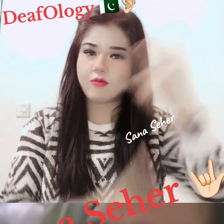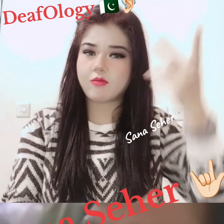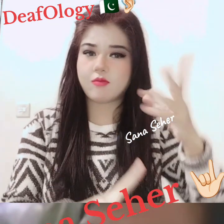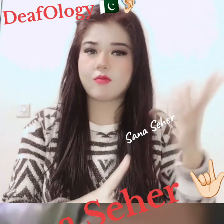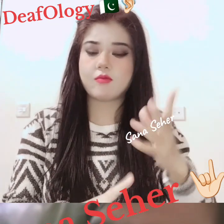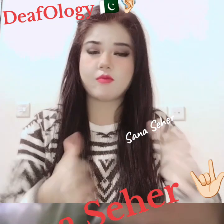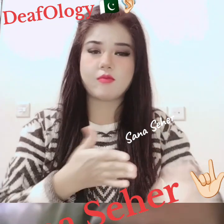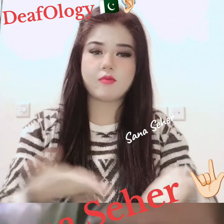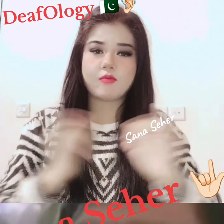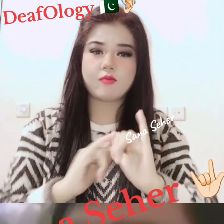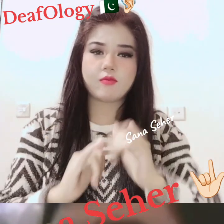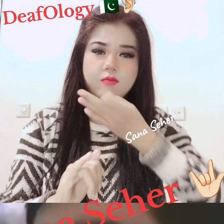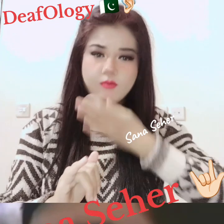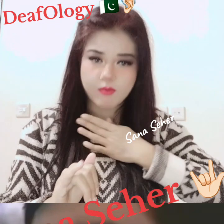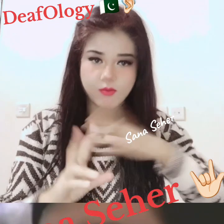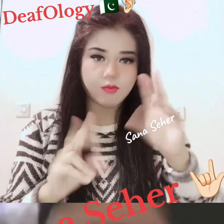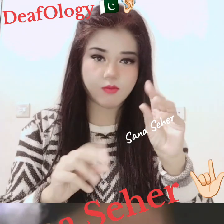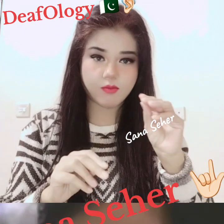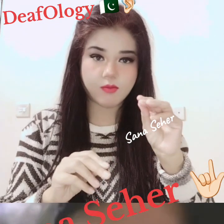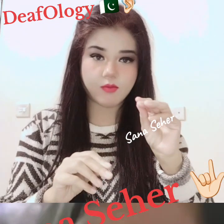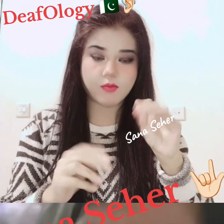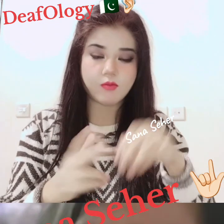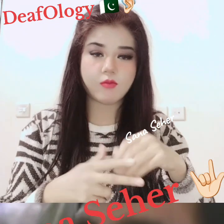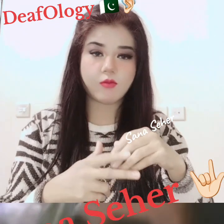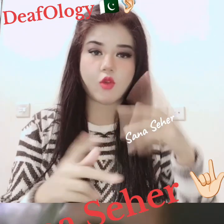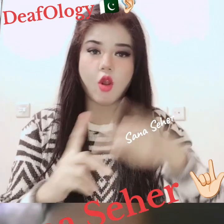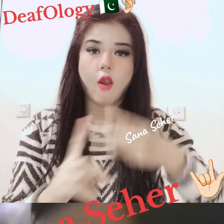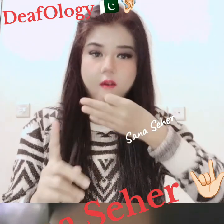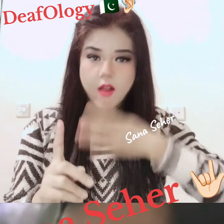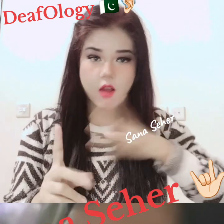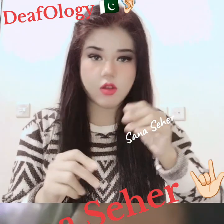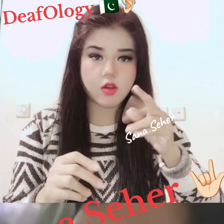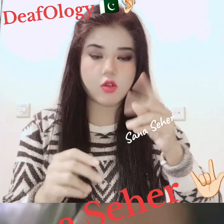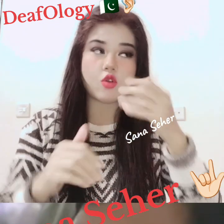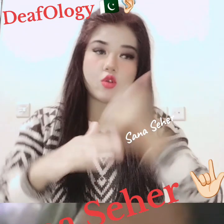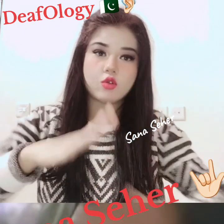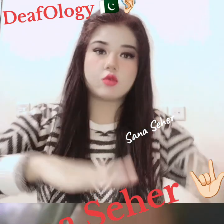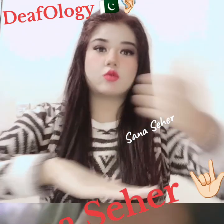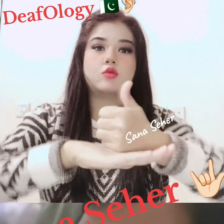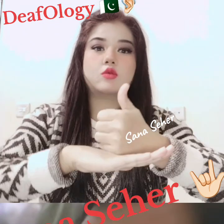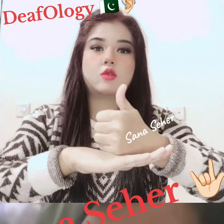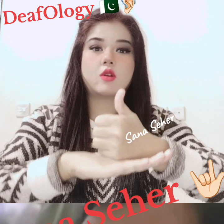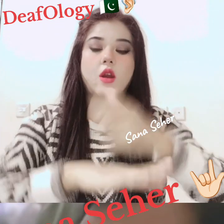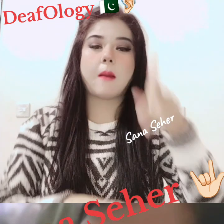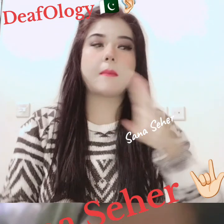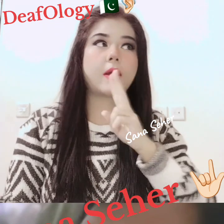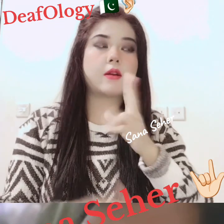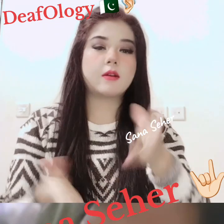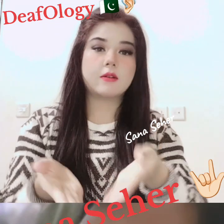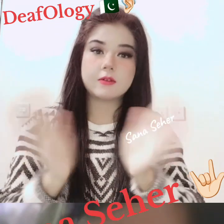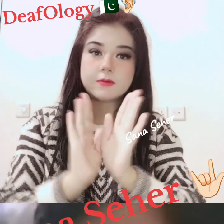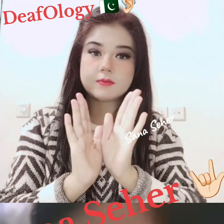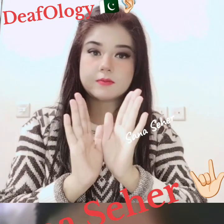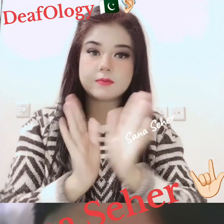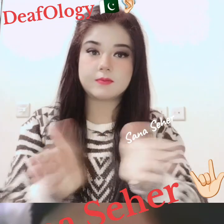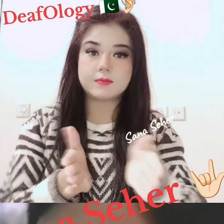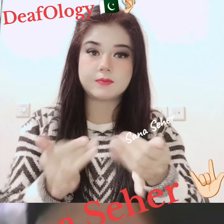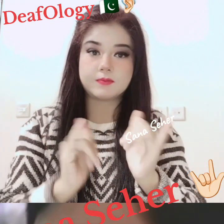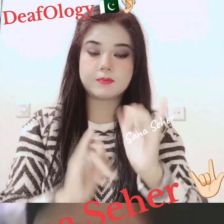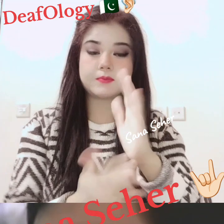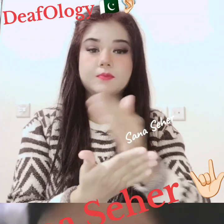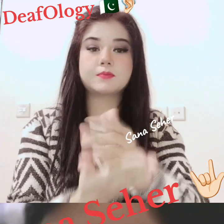پارٹی کی بات نہیں مان رہا تھا اور اپنی پارٹی کو دوسرا بندہ لانا پڑا. تو اب مسئلہ کہاں ہے؟ کیونکہ اس نے تو اپنی پارٹی کو بھی ڈیفائی کیا. دوسری بات